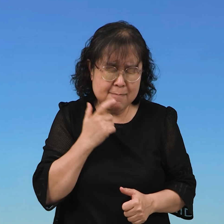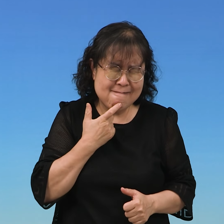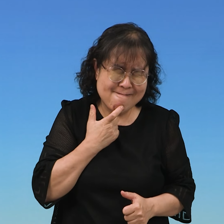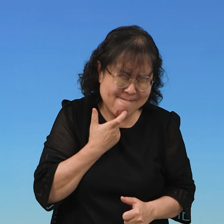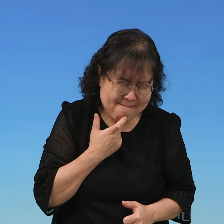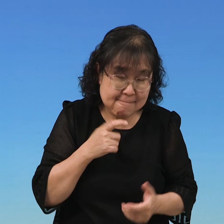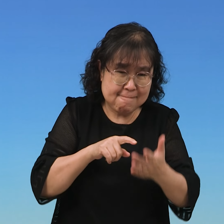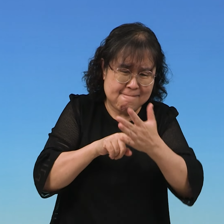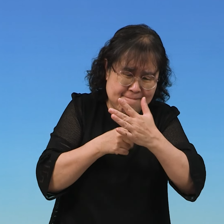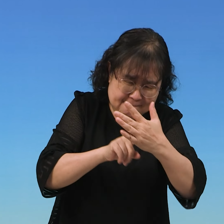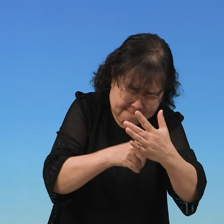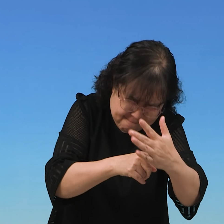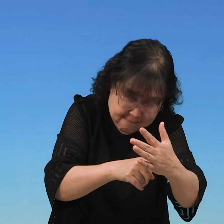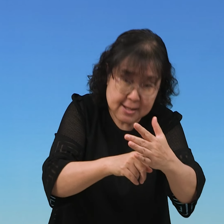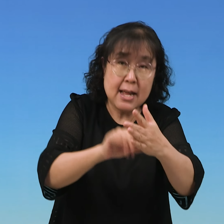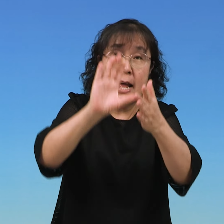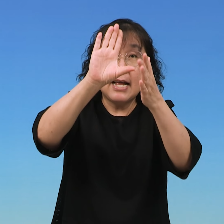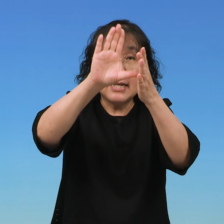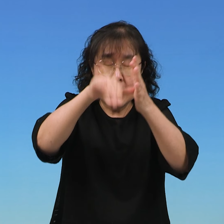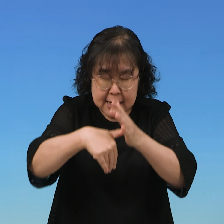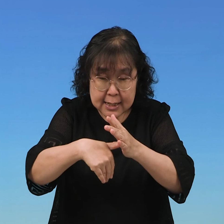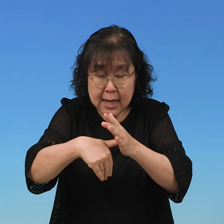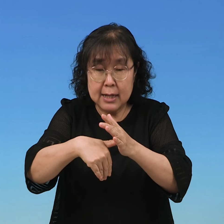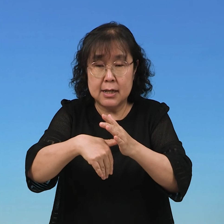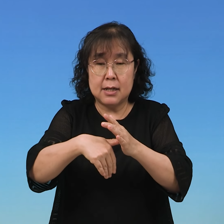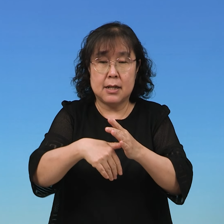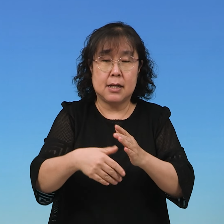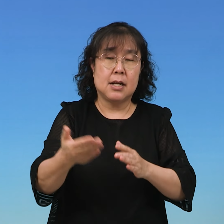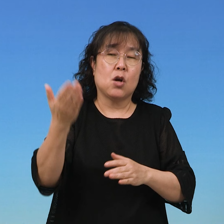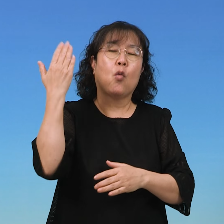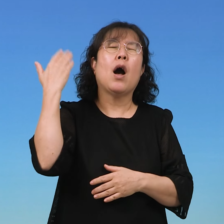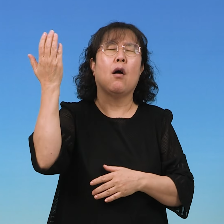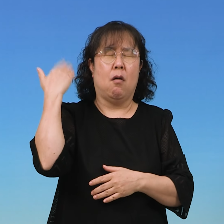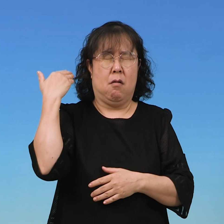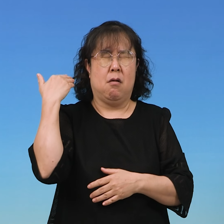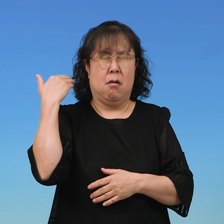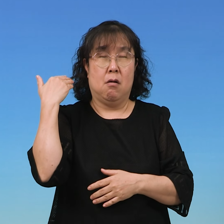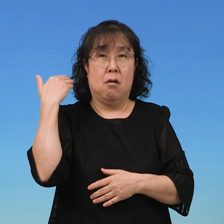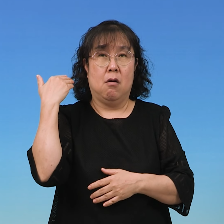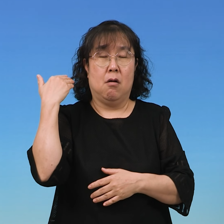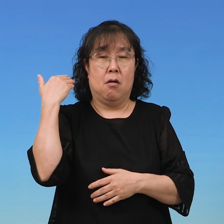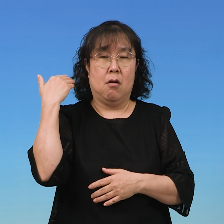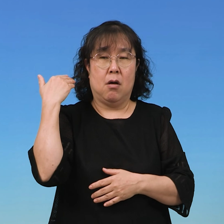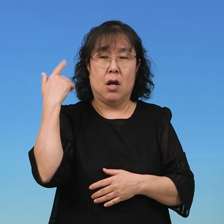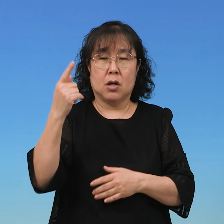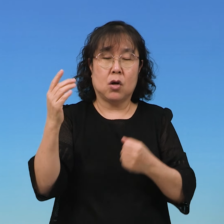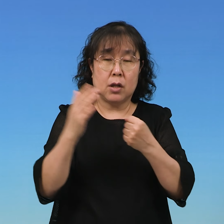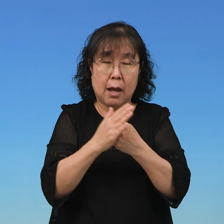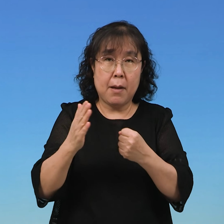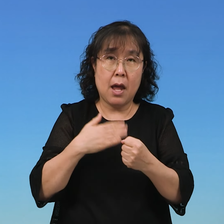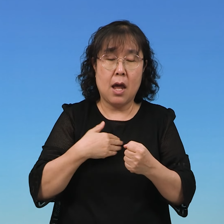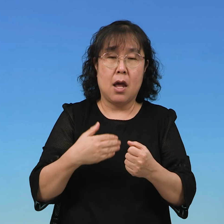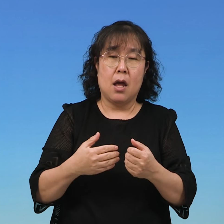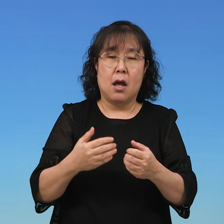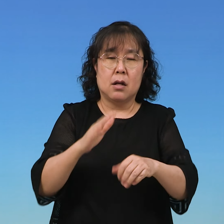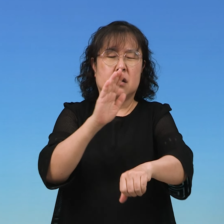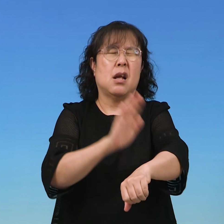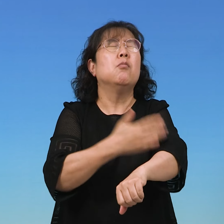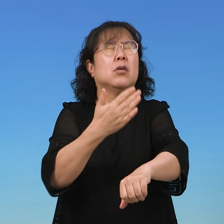막 열심히 자기가 뭘 해보겠다고 설치고 다니던 그건 지금 덧나가지고 자기를 절망으로 몰고